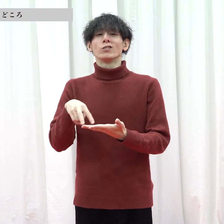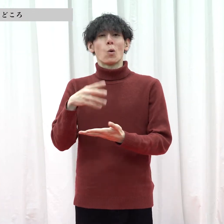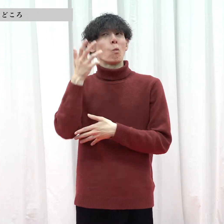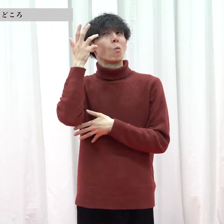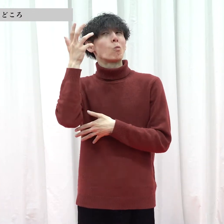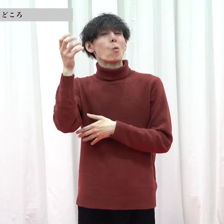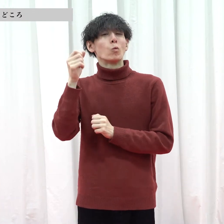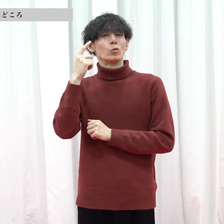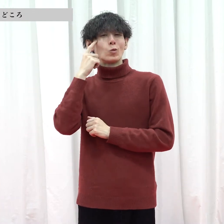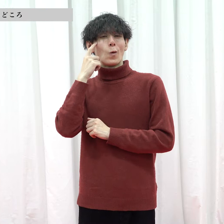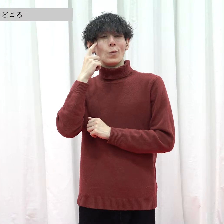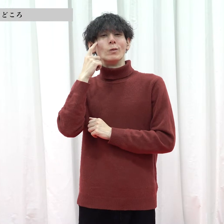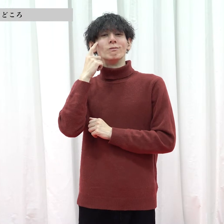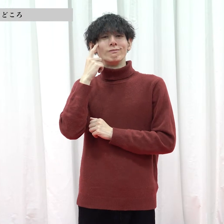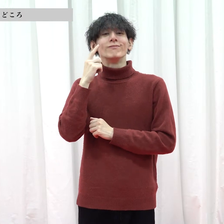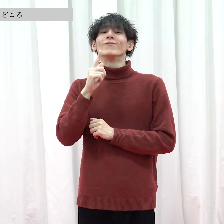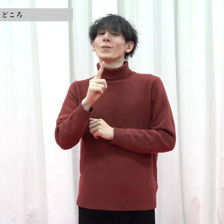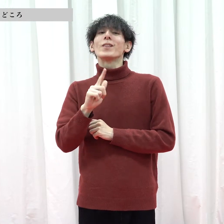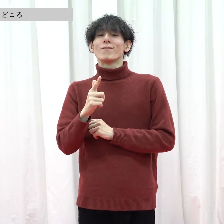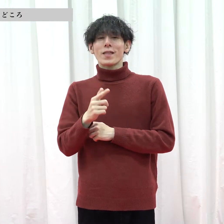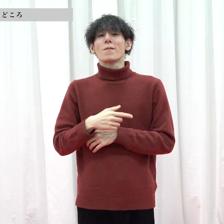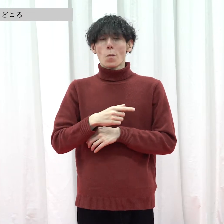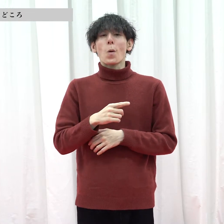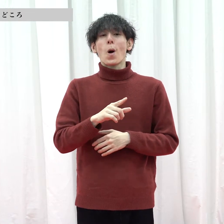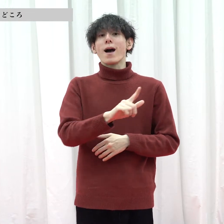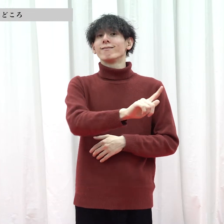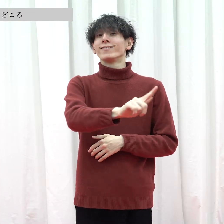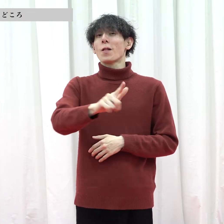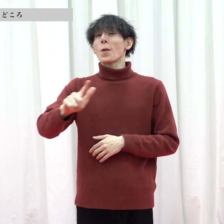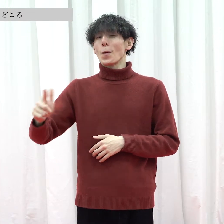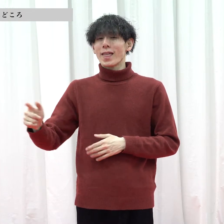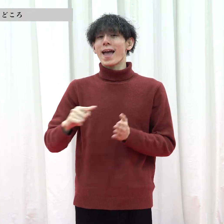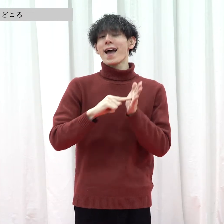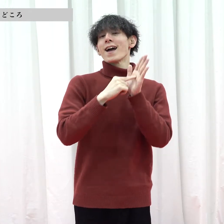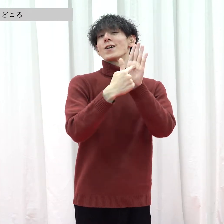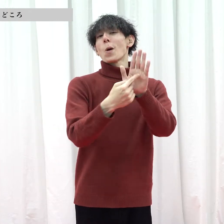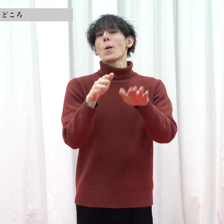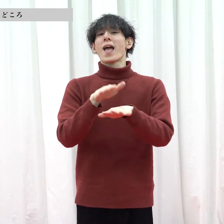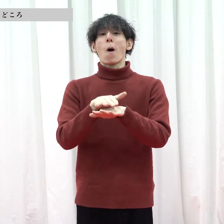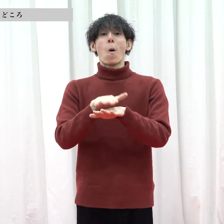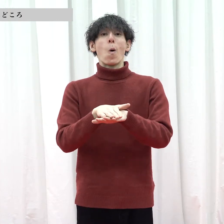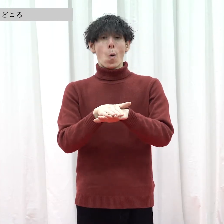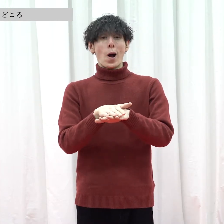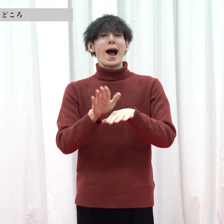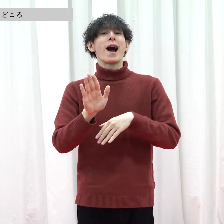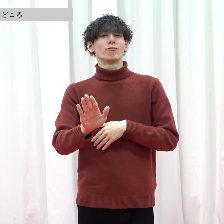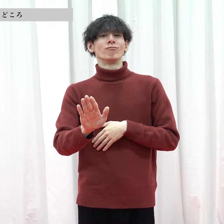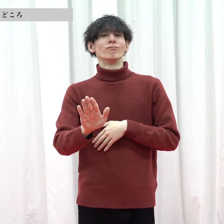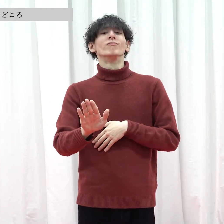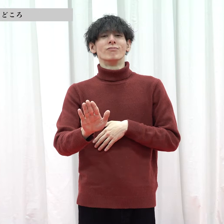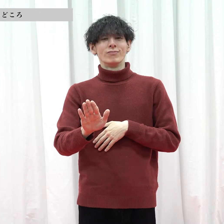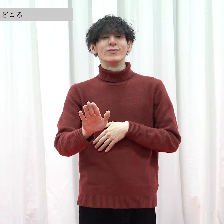よく踊るんだというものを想像すると思うんですが、そうではなくて、いろんな表現の方法があ